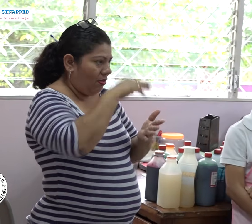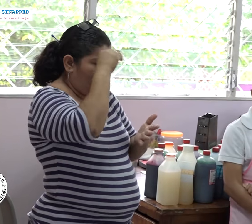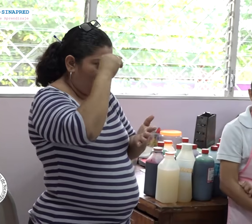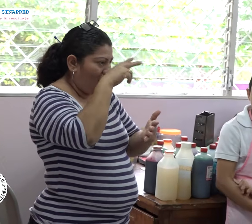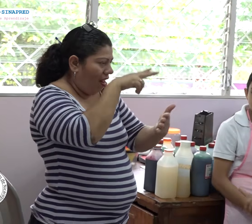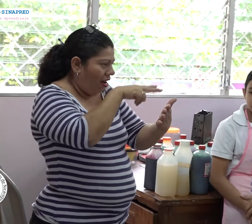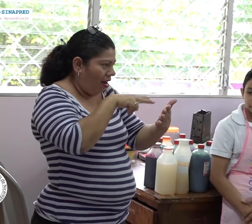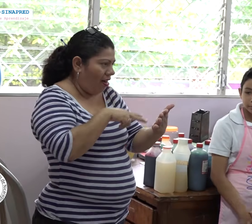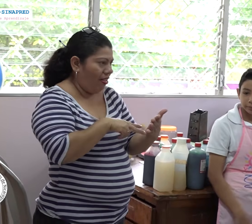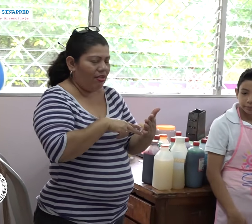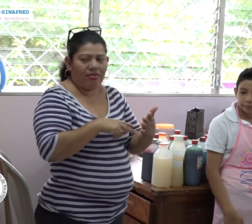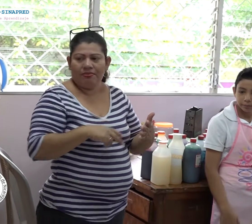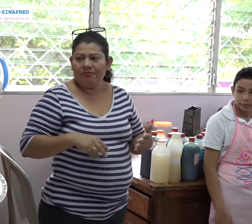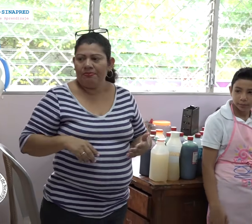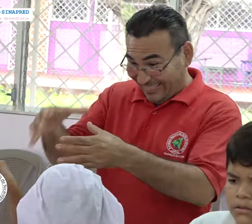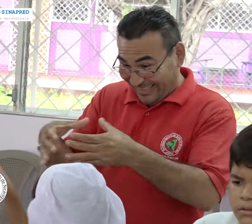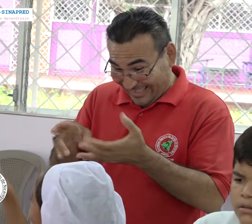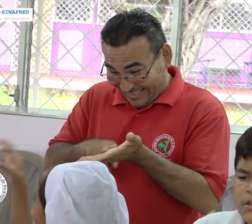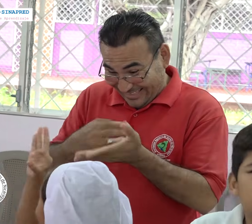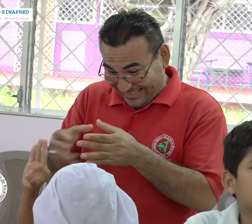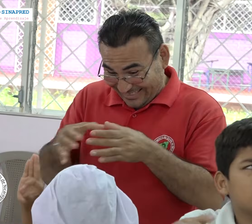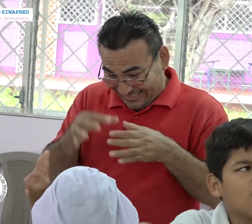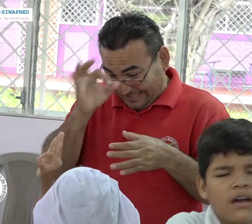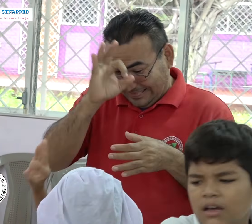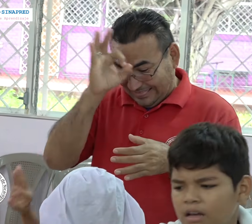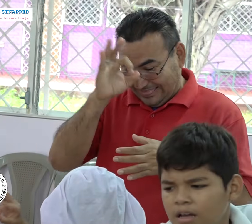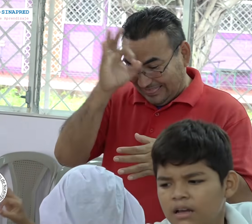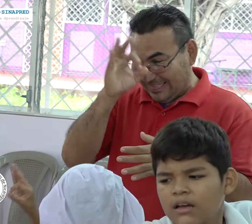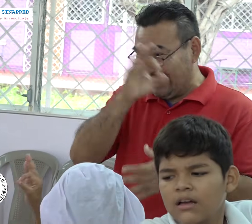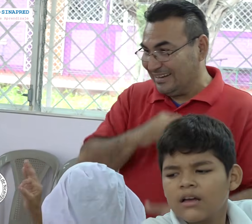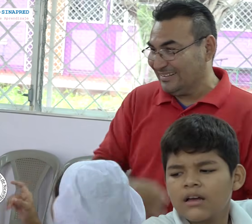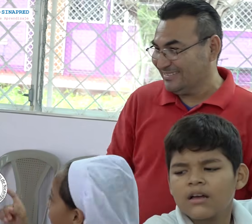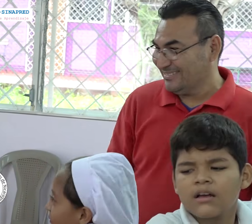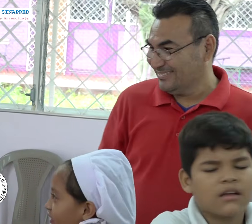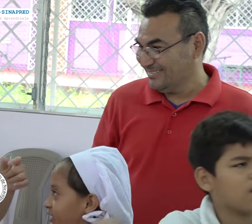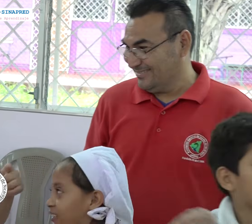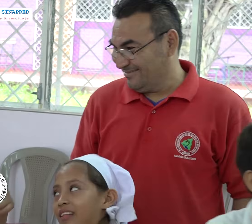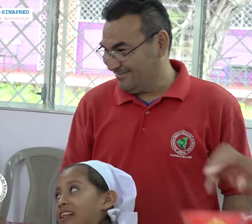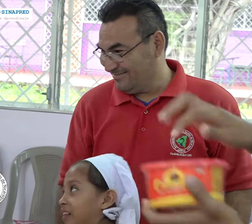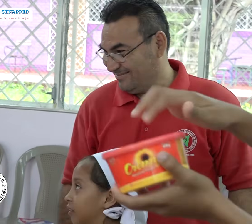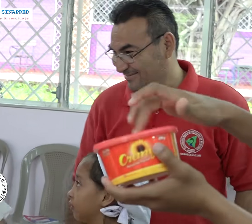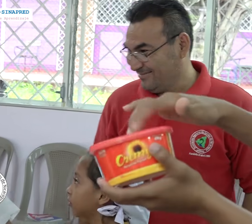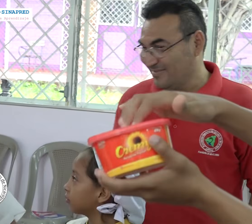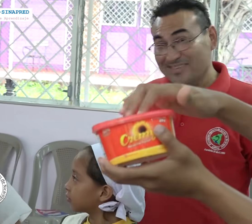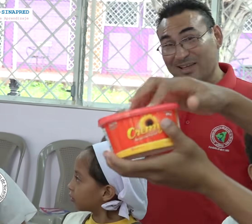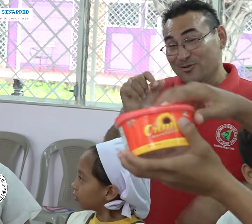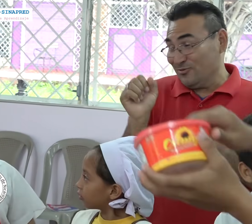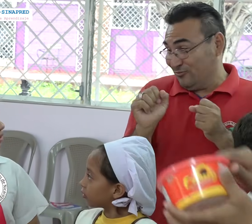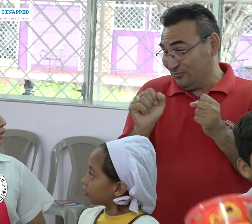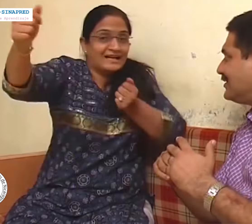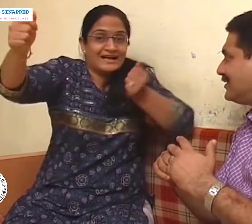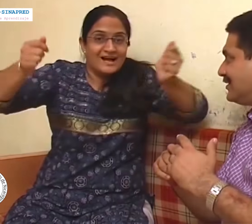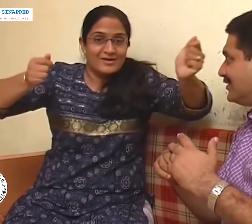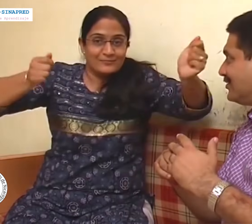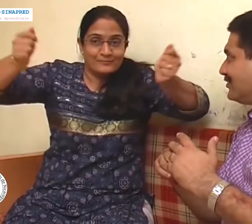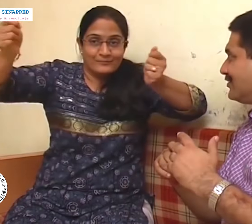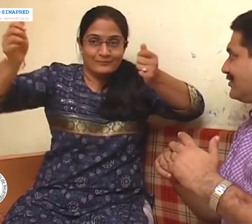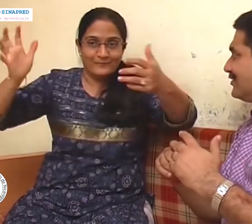llegada de nuevos niños que han aprendido el idioma de señas nicaragüense como su lengua primaria. También representa